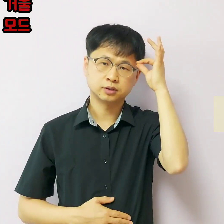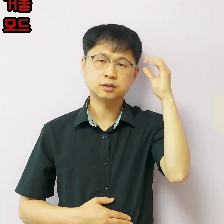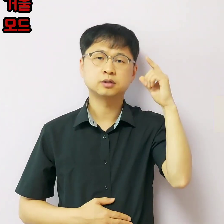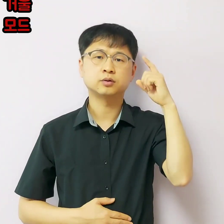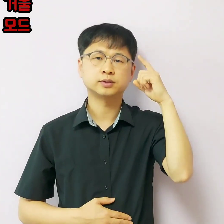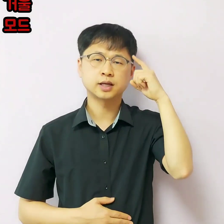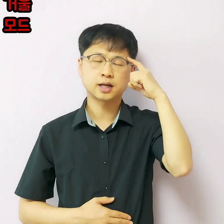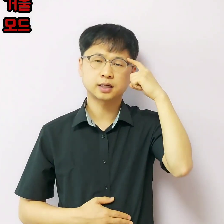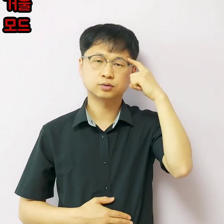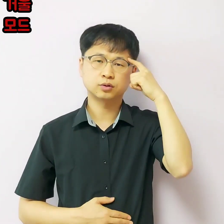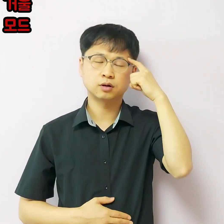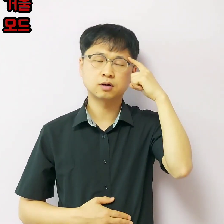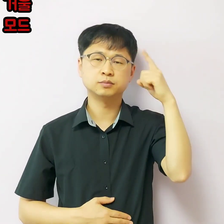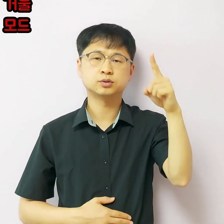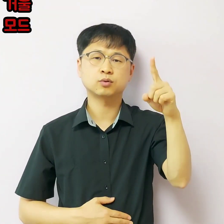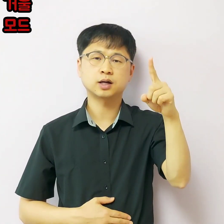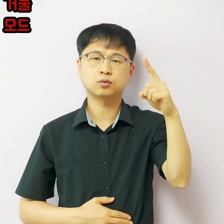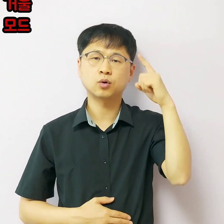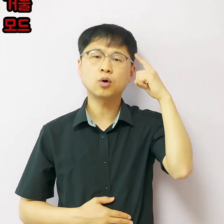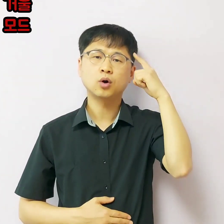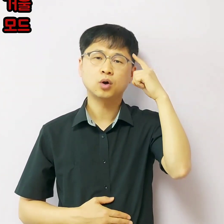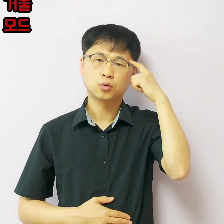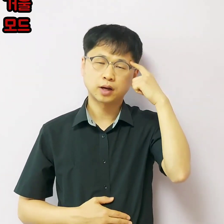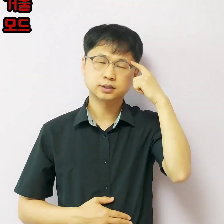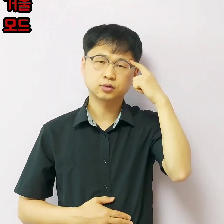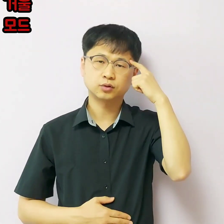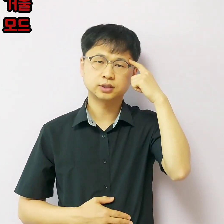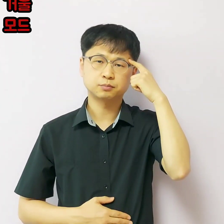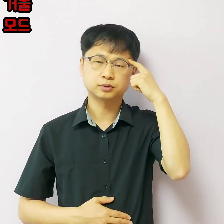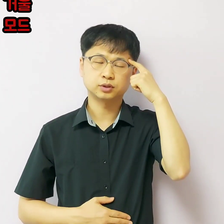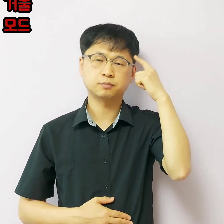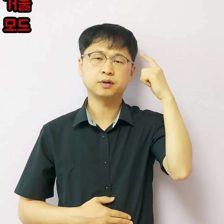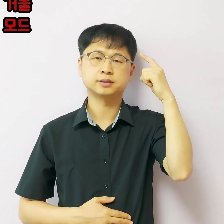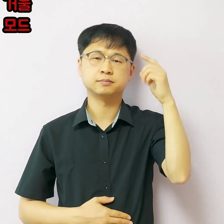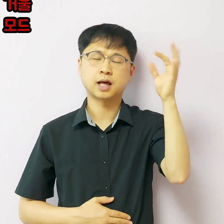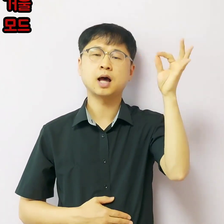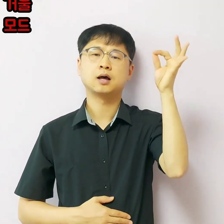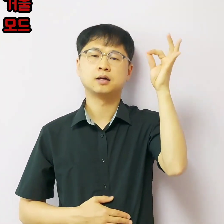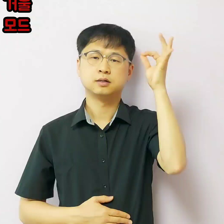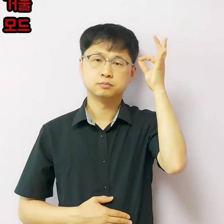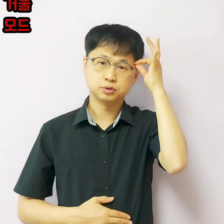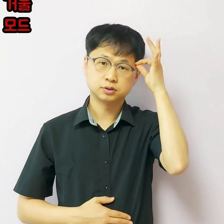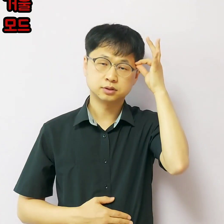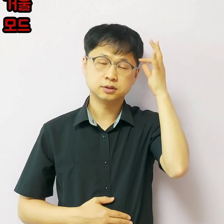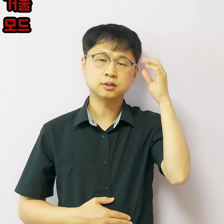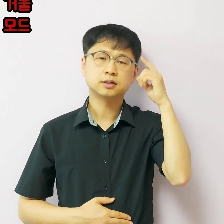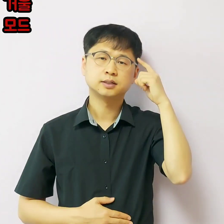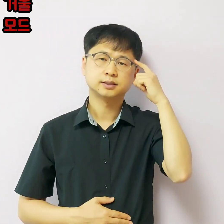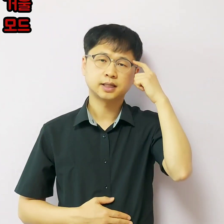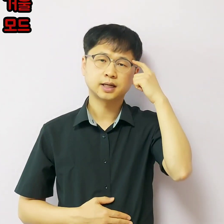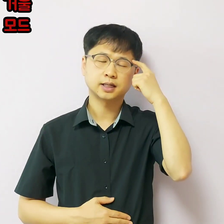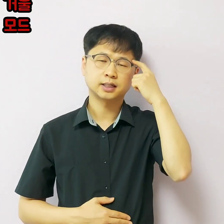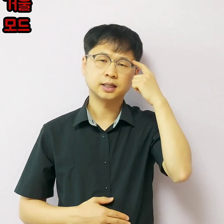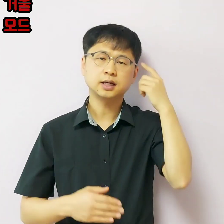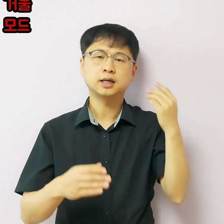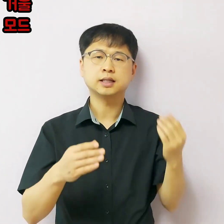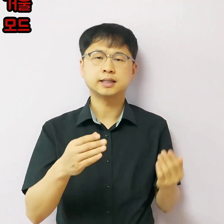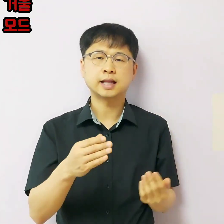문득. 그리고 생각이란 수어 검지손가락으로 관자놀이 짚어주기 배웠습니다. 문득 생각이